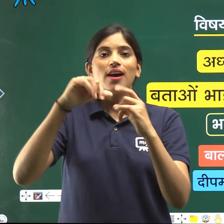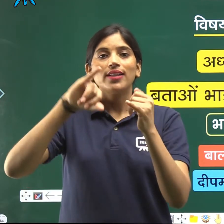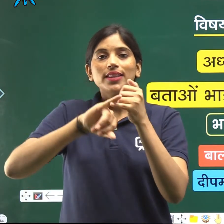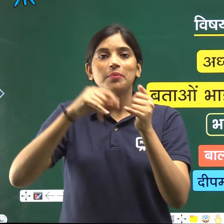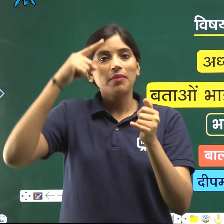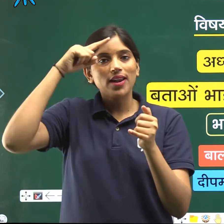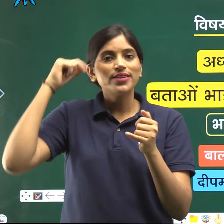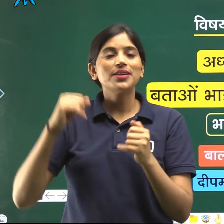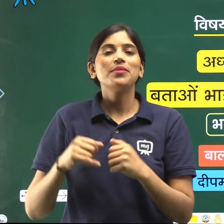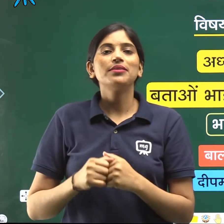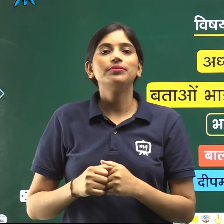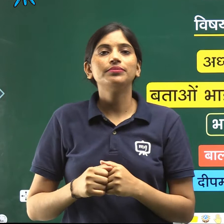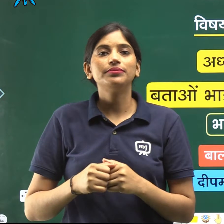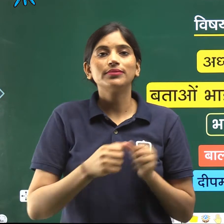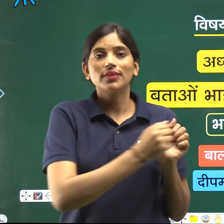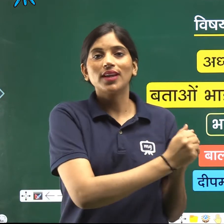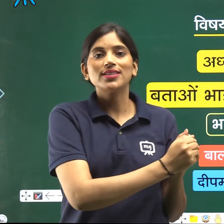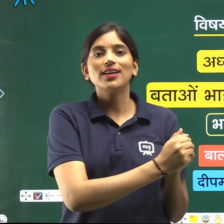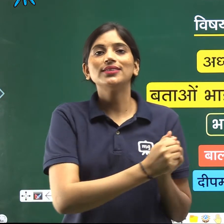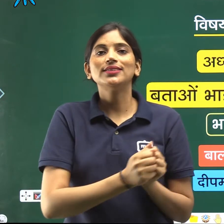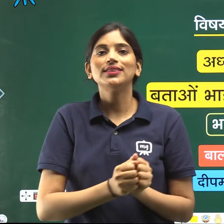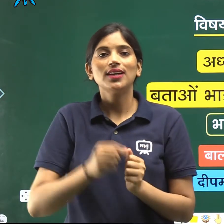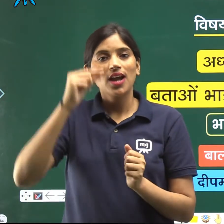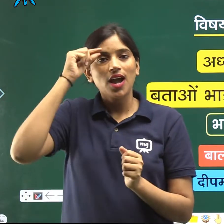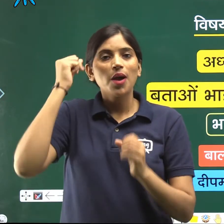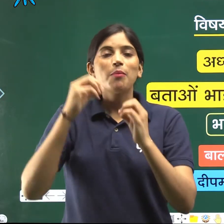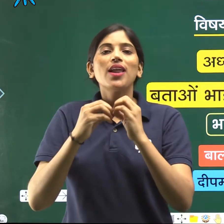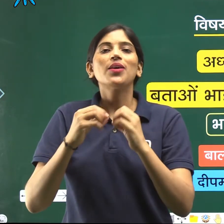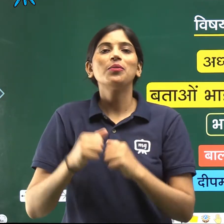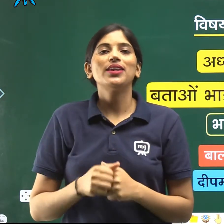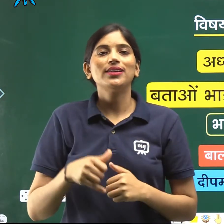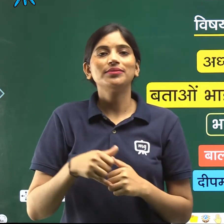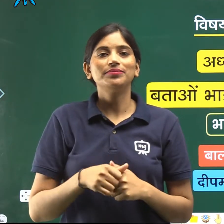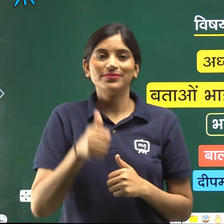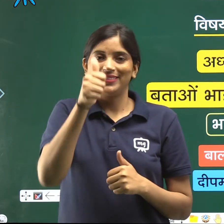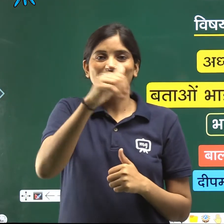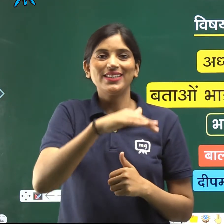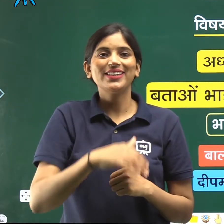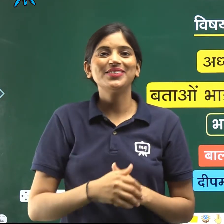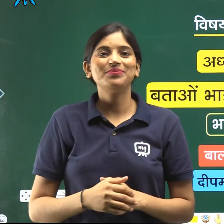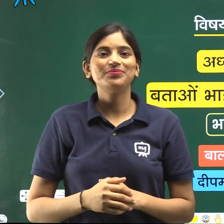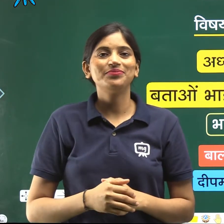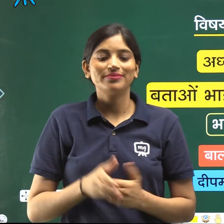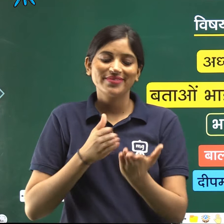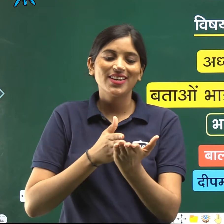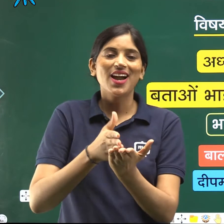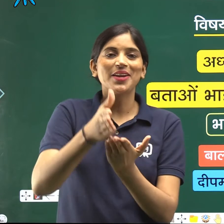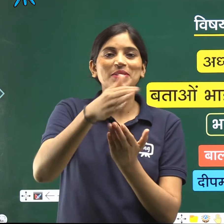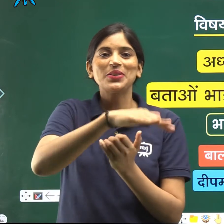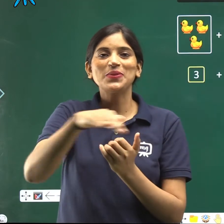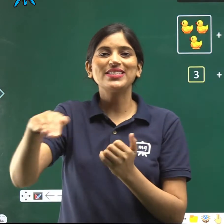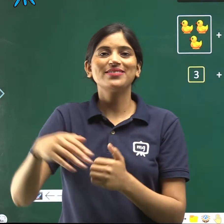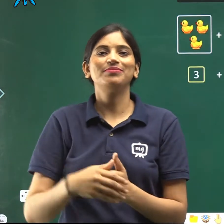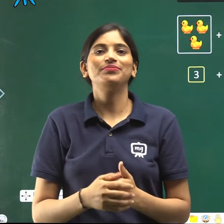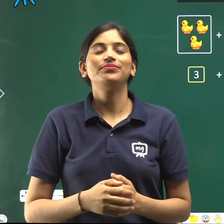शर्मा, मेरे साथ बाला कुमारी। ठीक है, आगे बढ़ते हैं बच्चों।